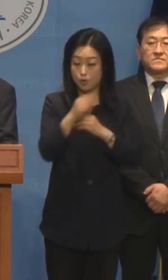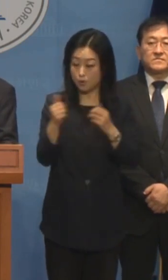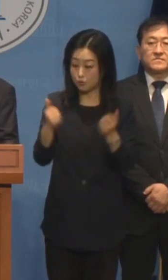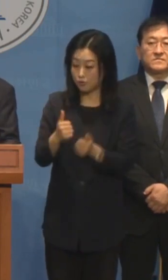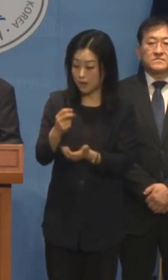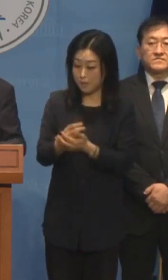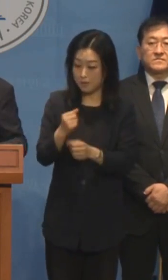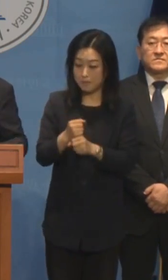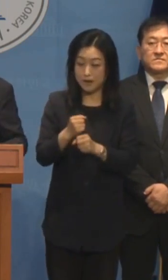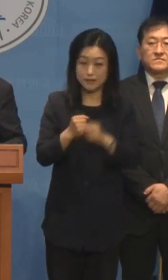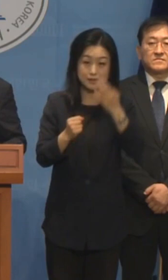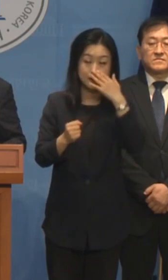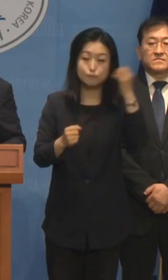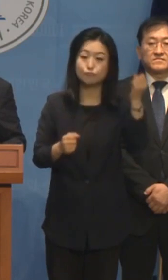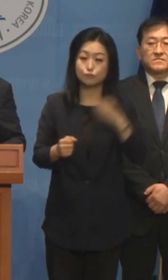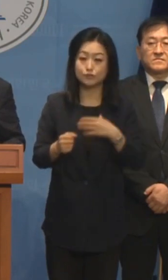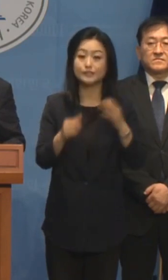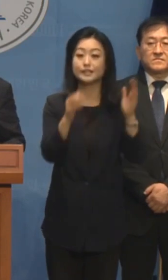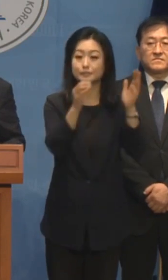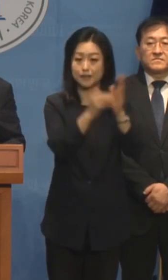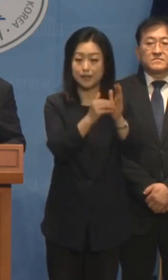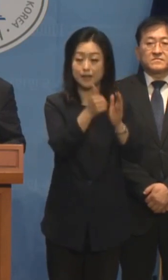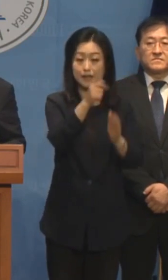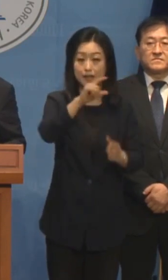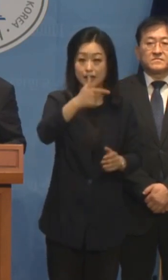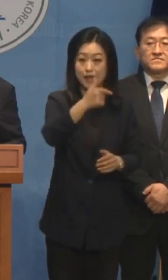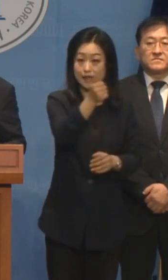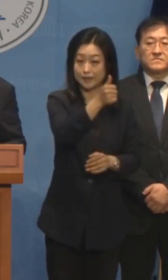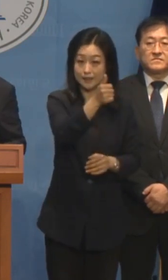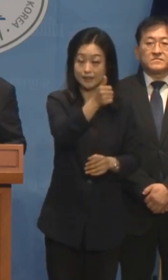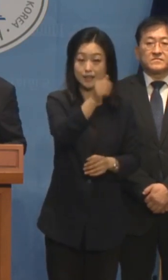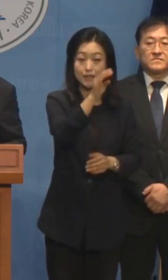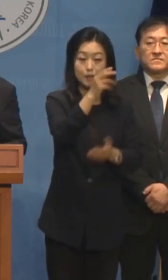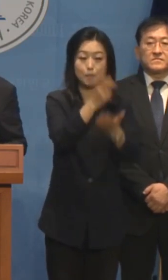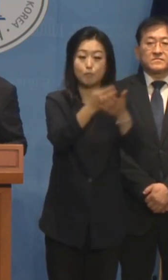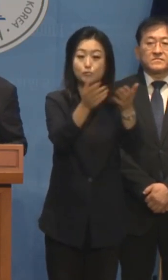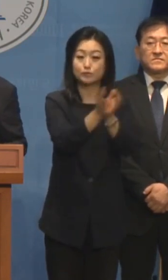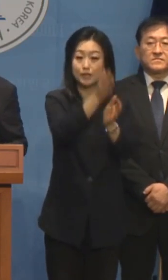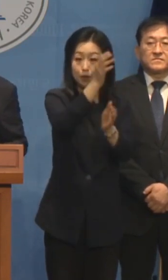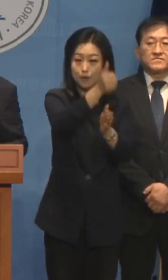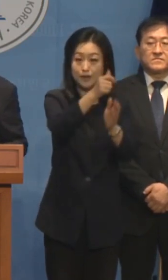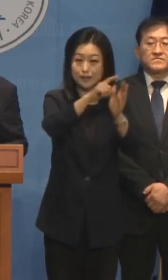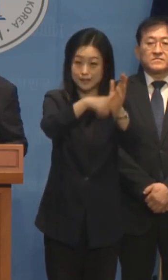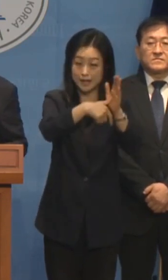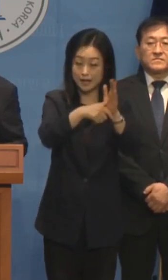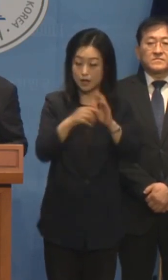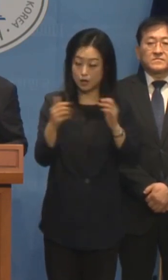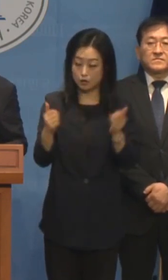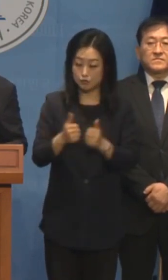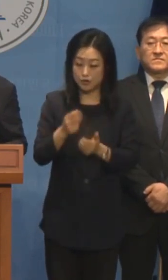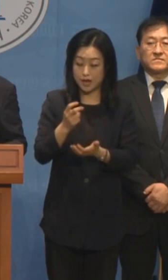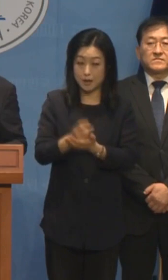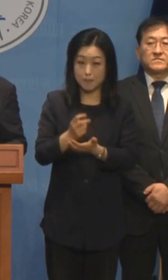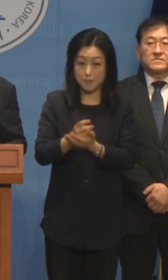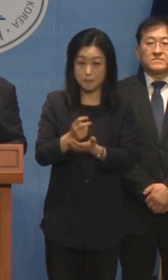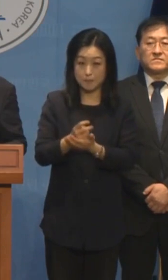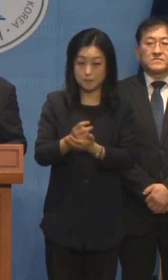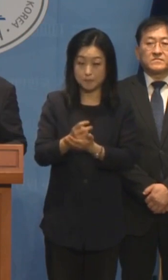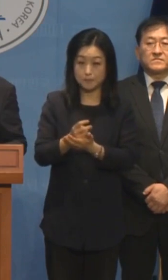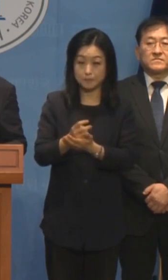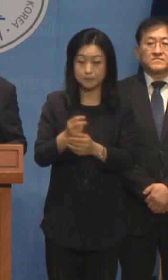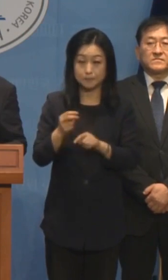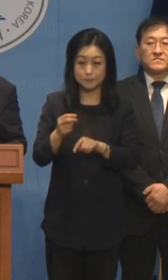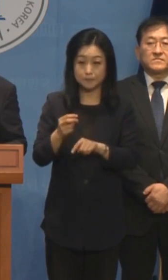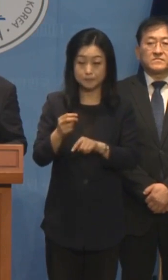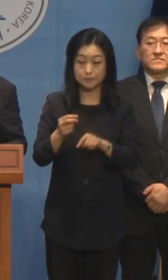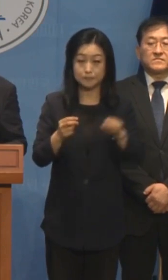무력화시킨 것입니다. 한동훈 당시 법무장관은 검찰의 수사권을 축소한 국회의 입법행위가 검사의 헌법상